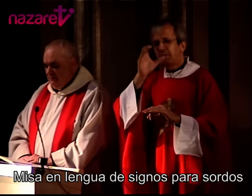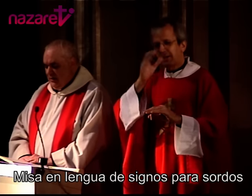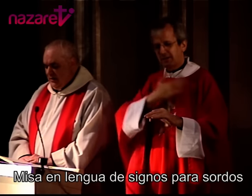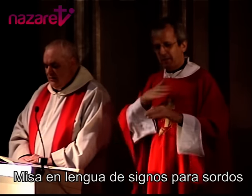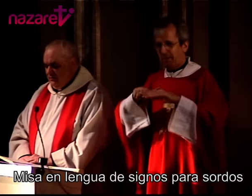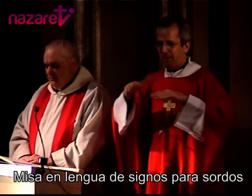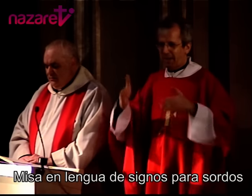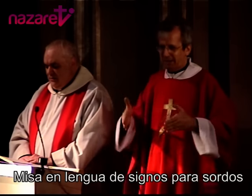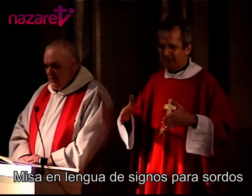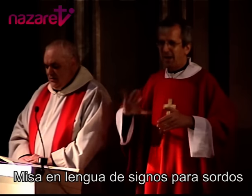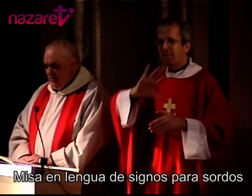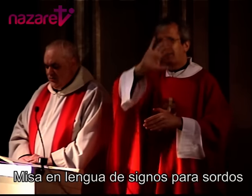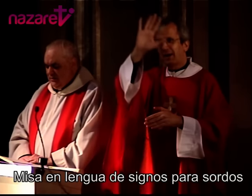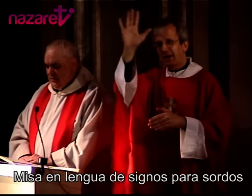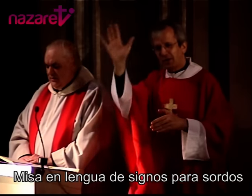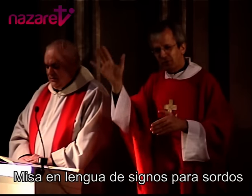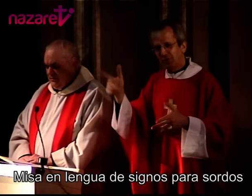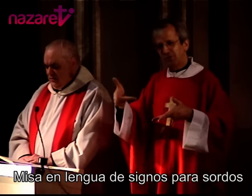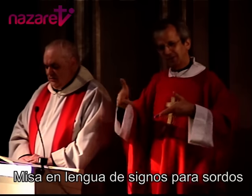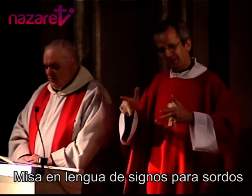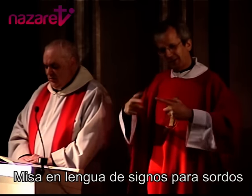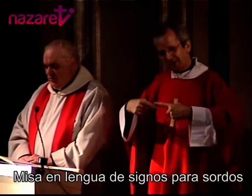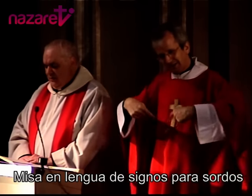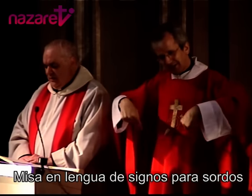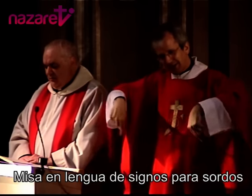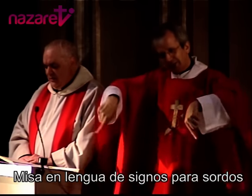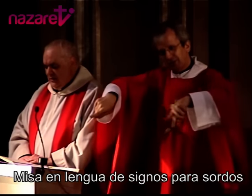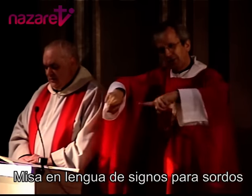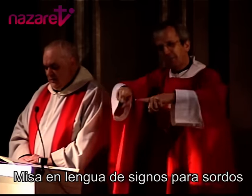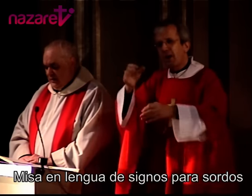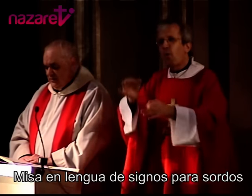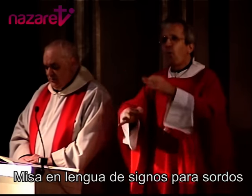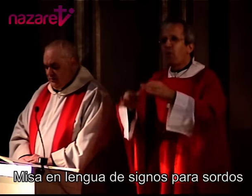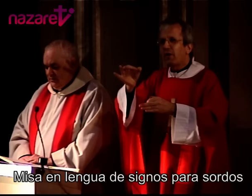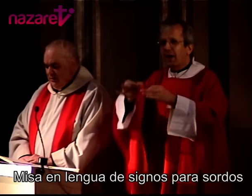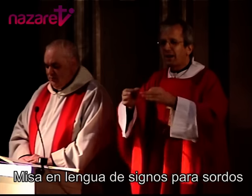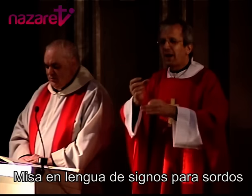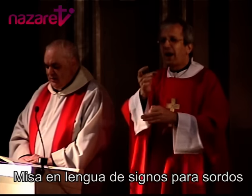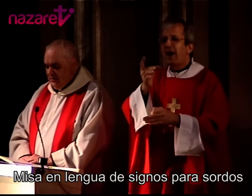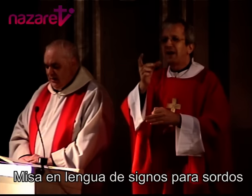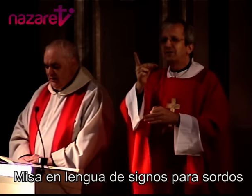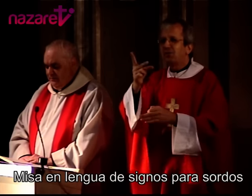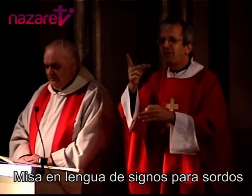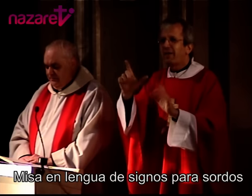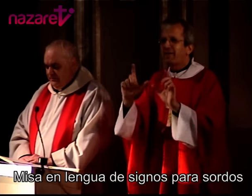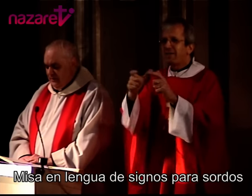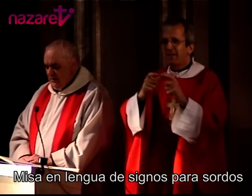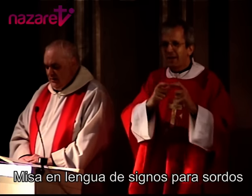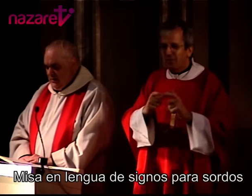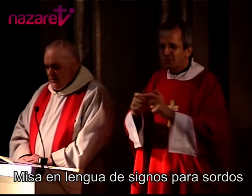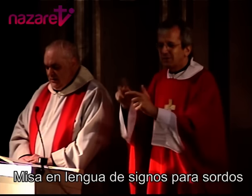mesa en mi reino, y os sentéis en tronos para juzgar a las 12 tribus de Israel.